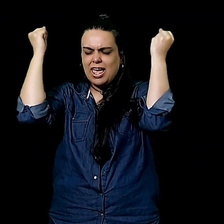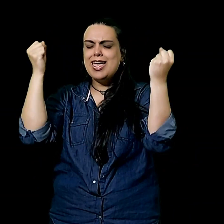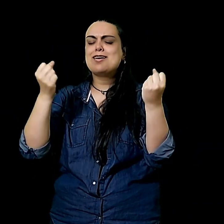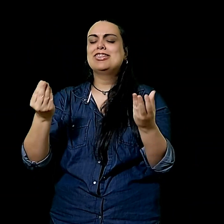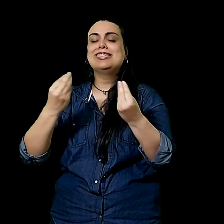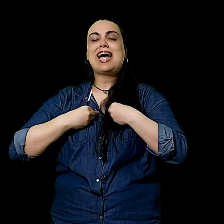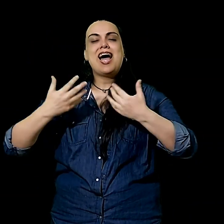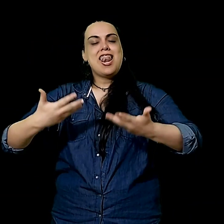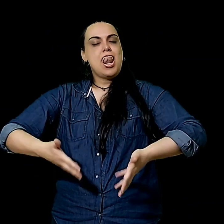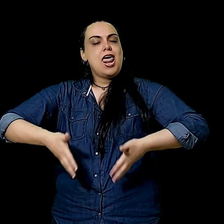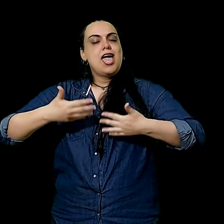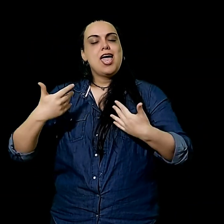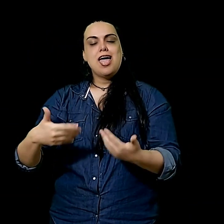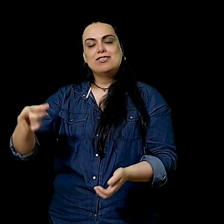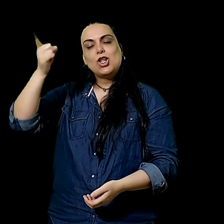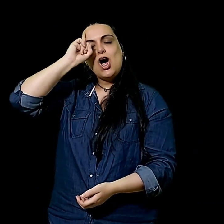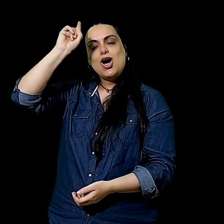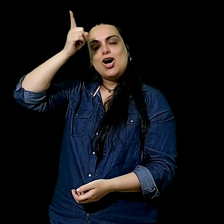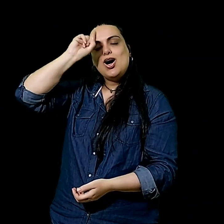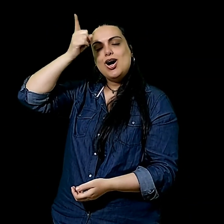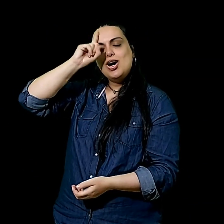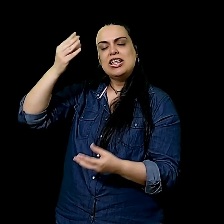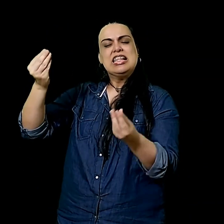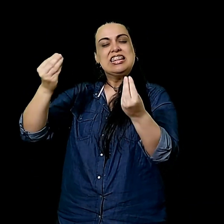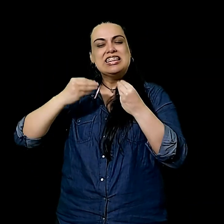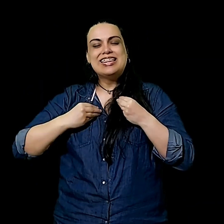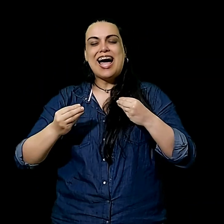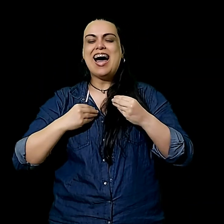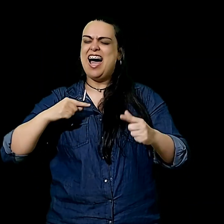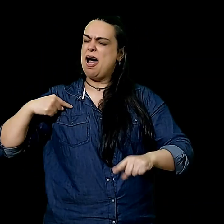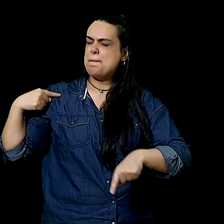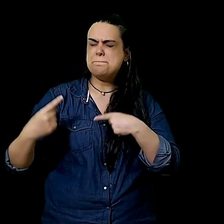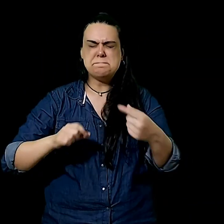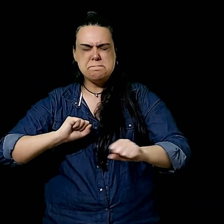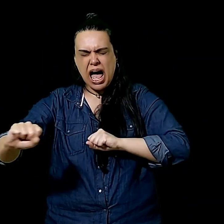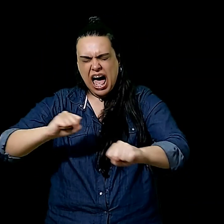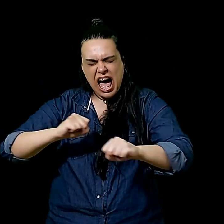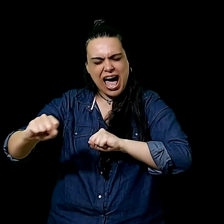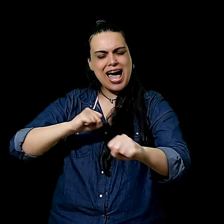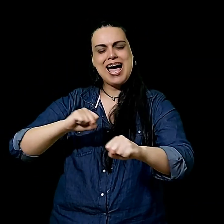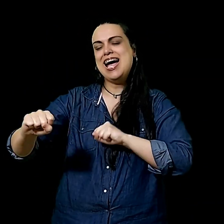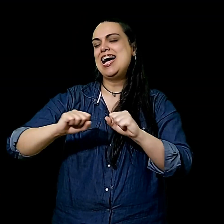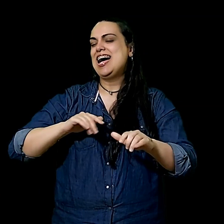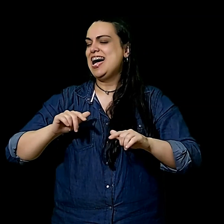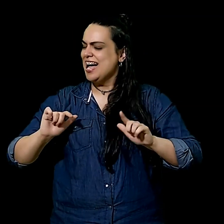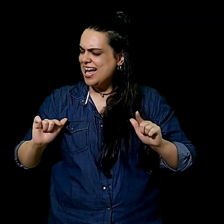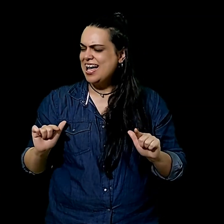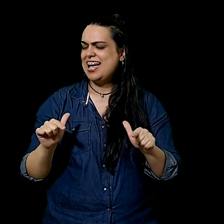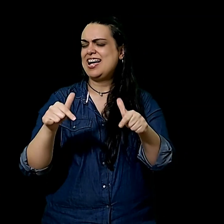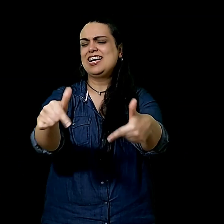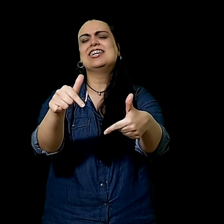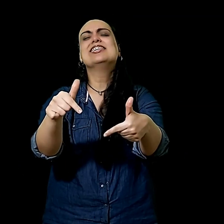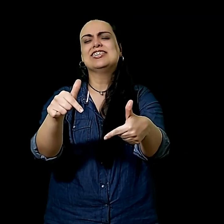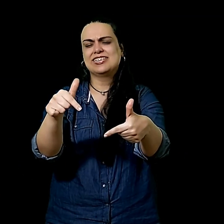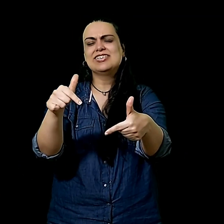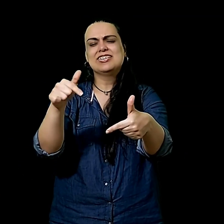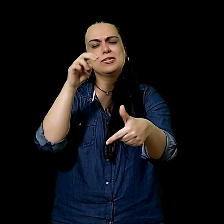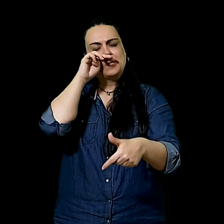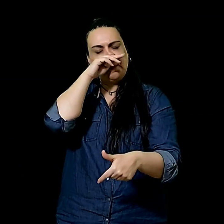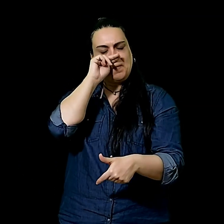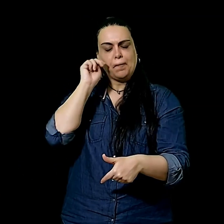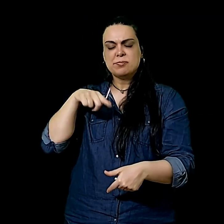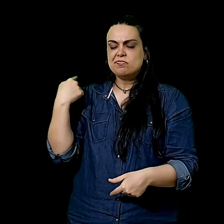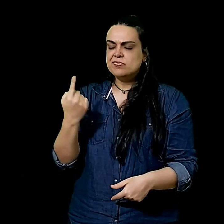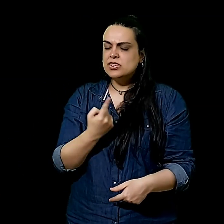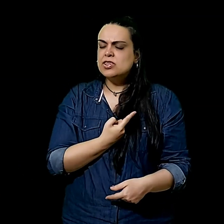nos dê leveza nos nossos dias, nos dê agilidade na nossa caminhada. Oh, Senhor, torna